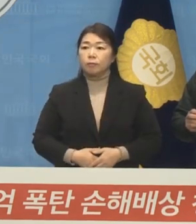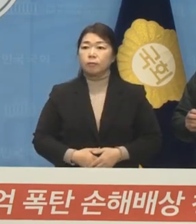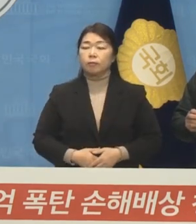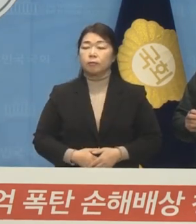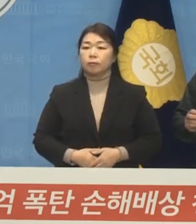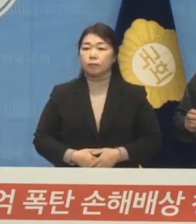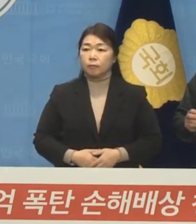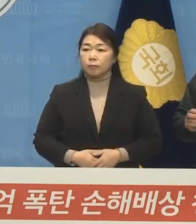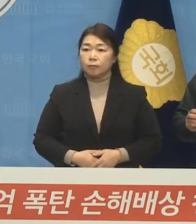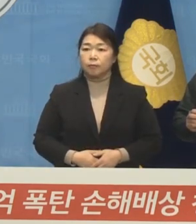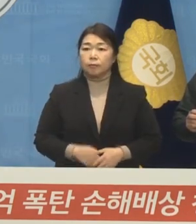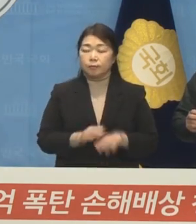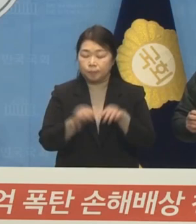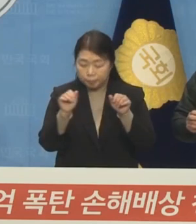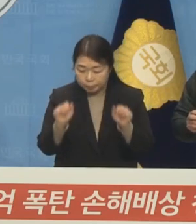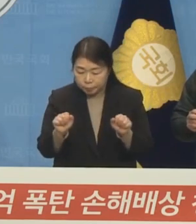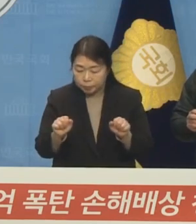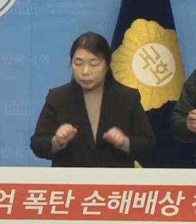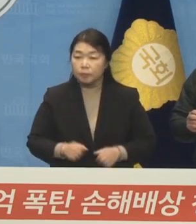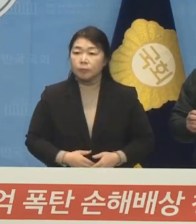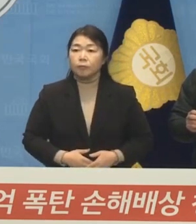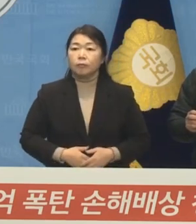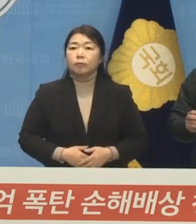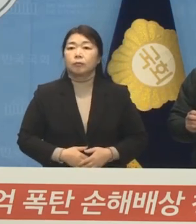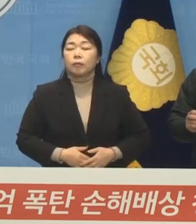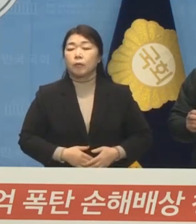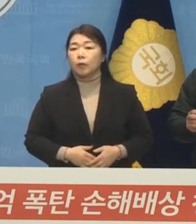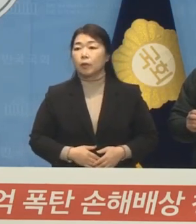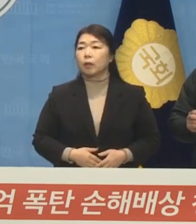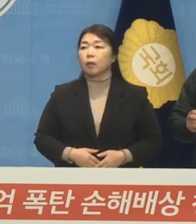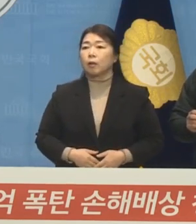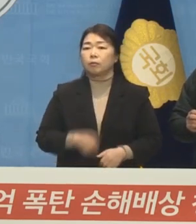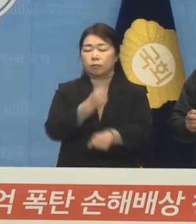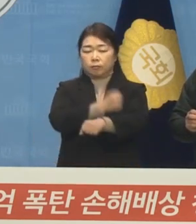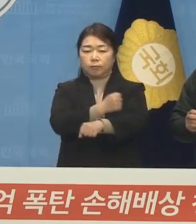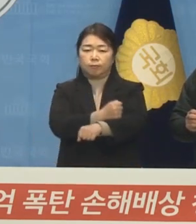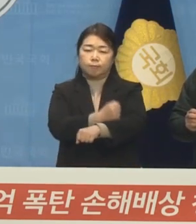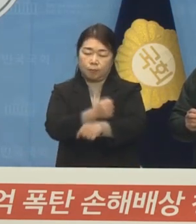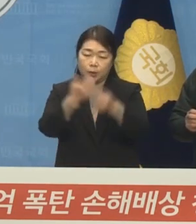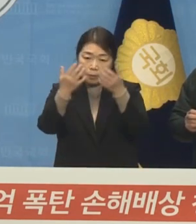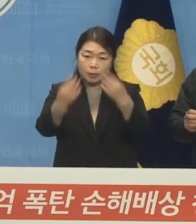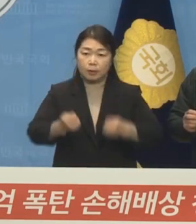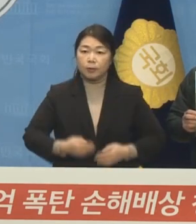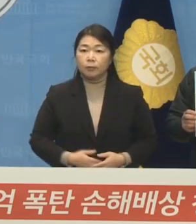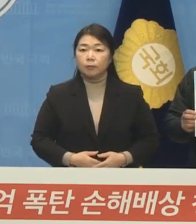네, 안녕하십니까. 예, 수고들 많으십니다.